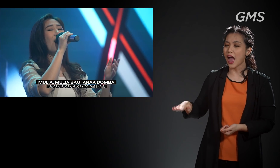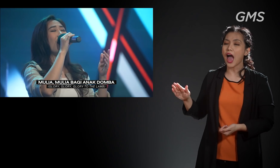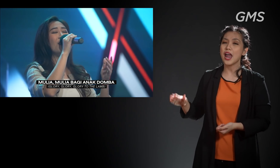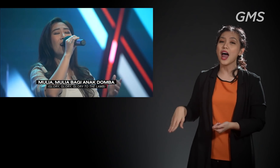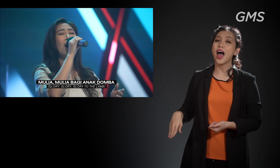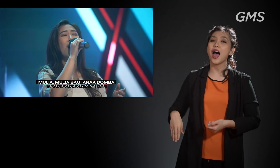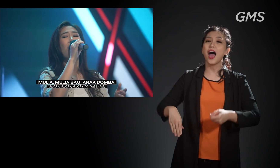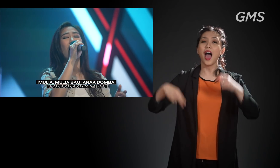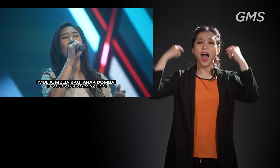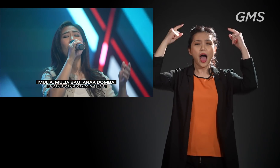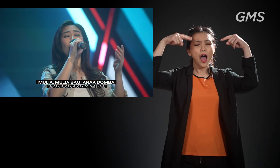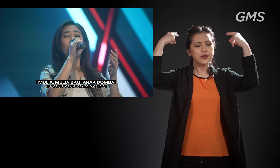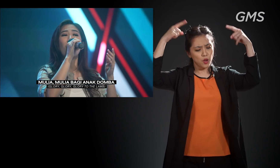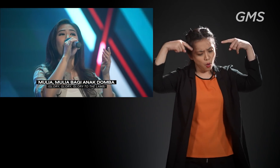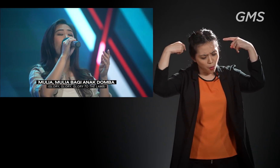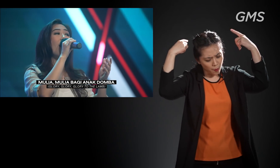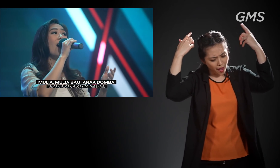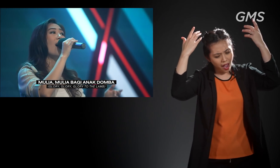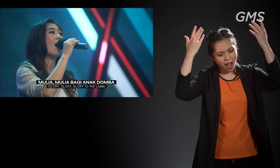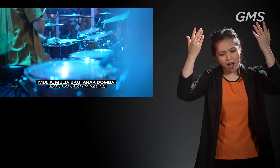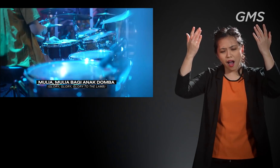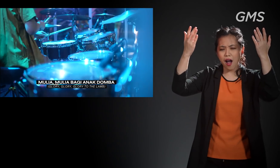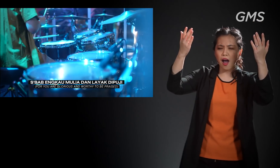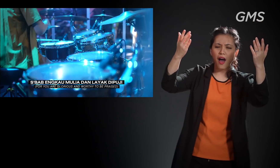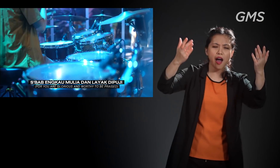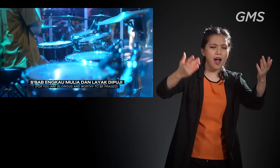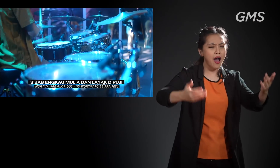bagi anak domba,